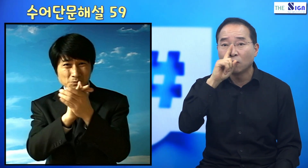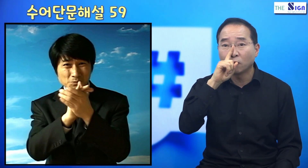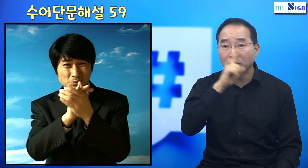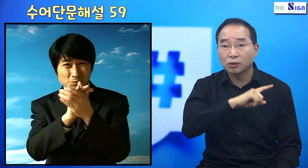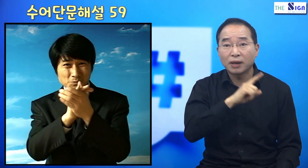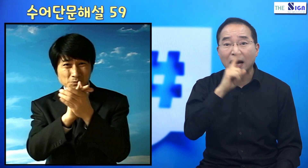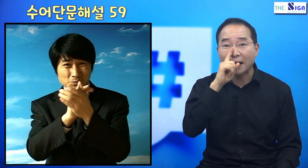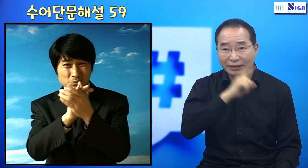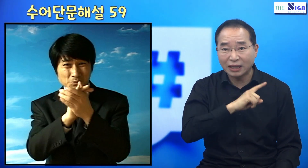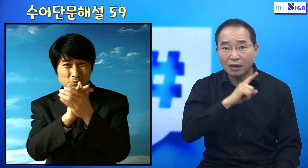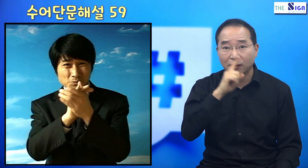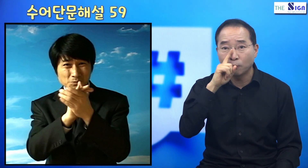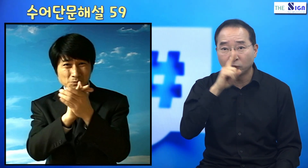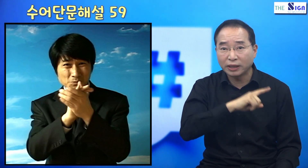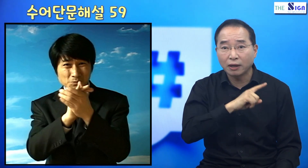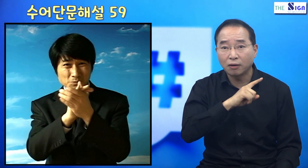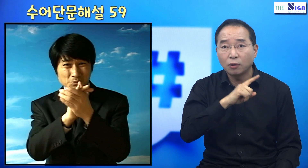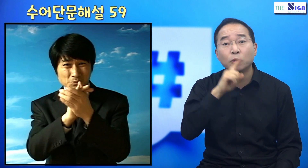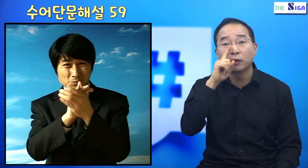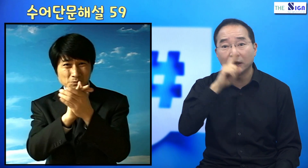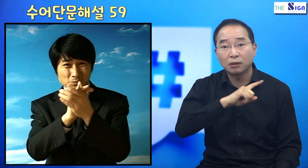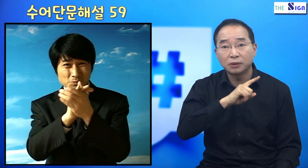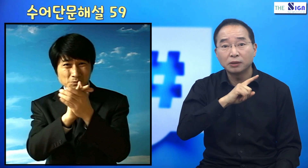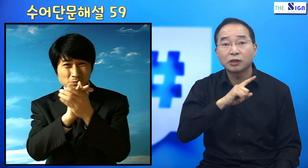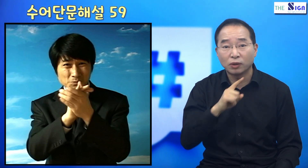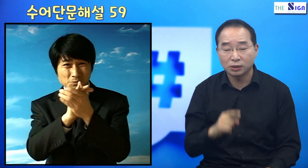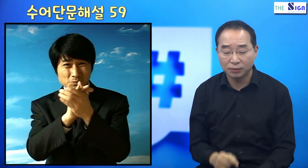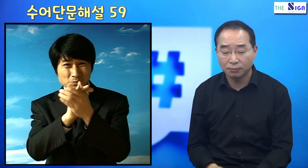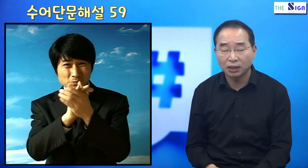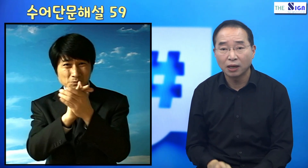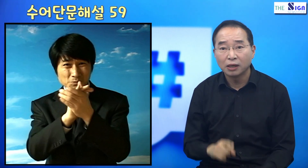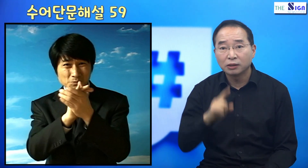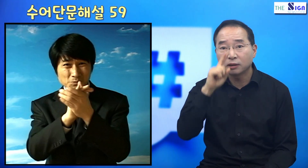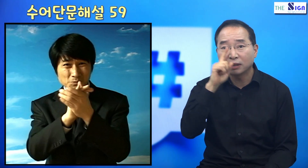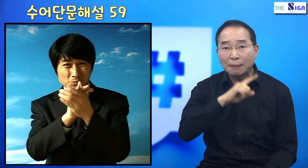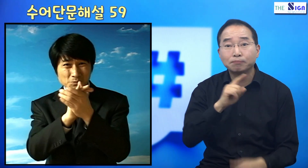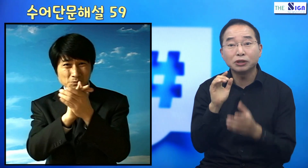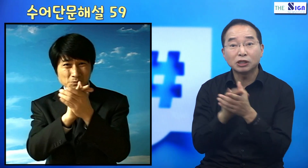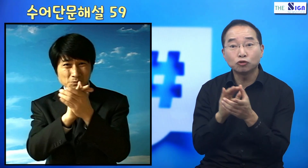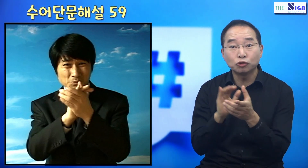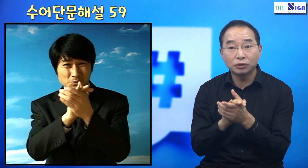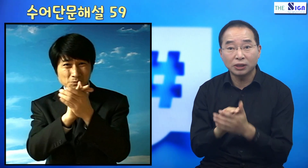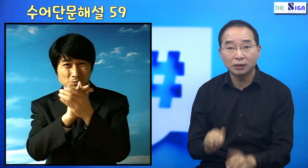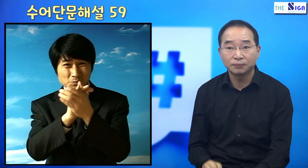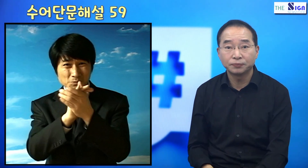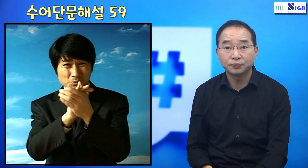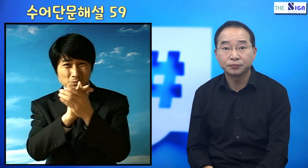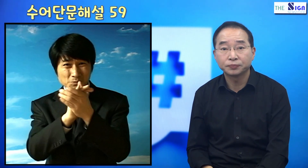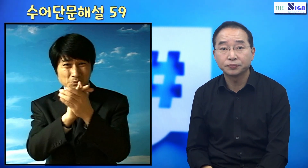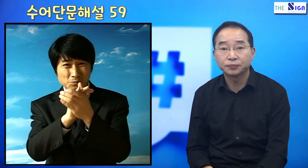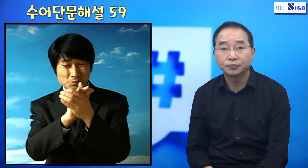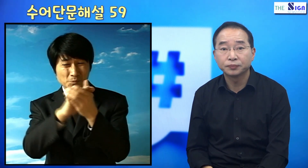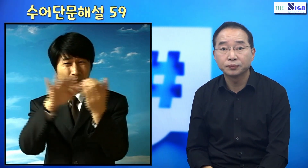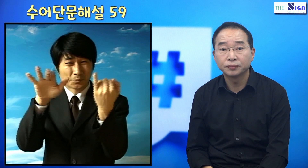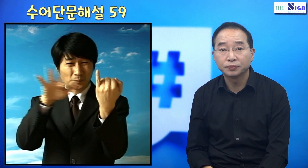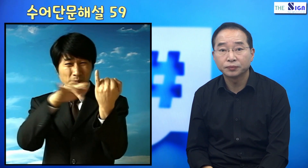쓰고 요거는 정말 악당, 못된 거 이런 개념을 사용하시면 됩니다. 그래서 나쁜 친구들이